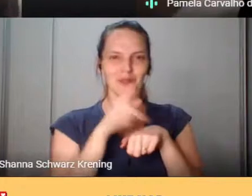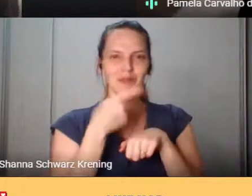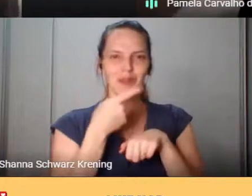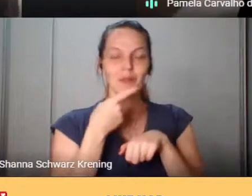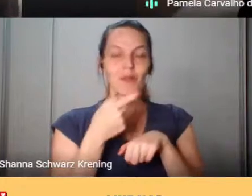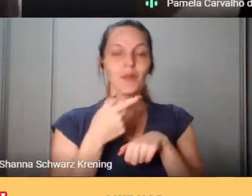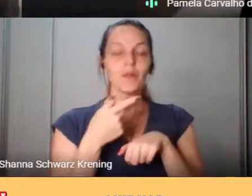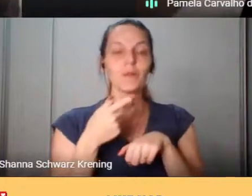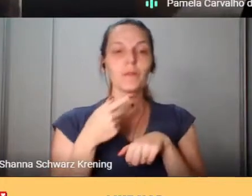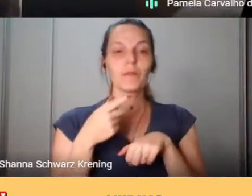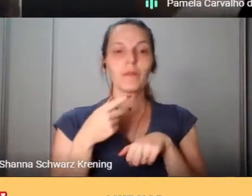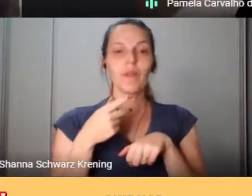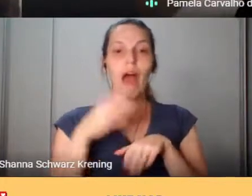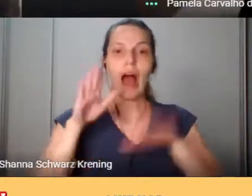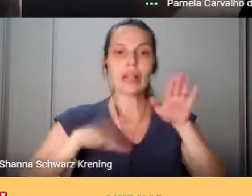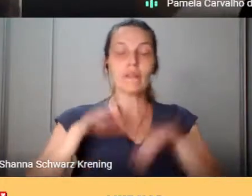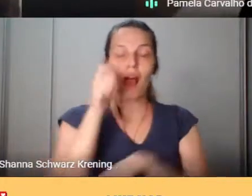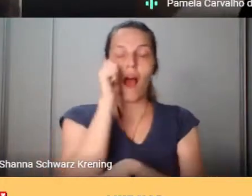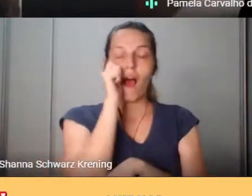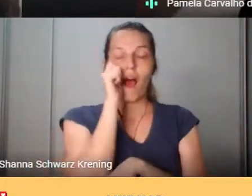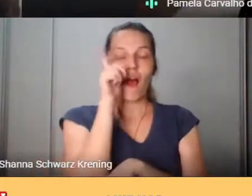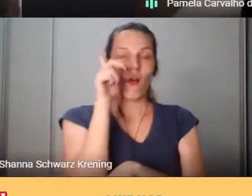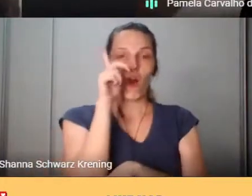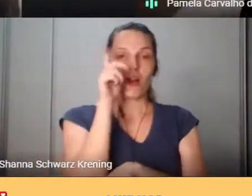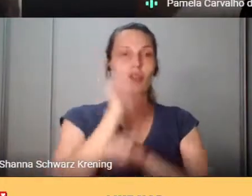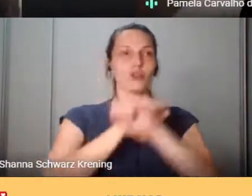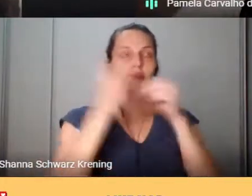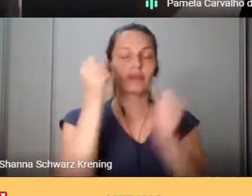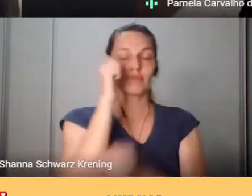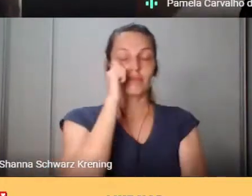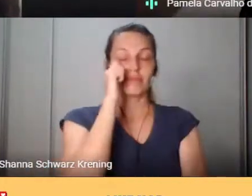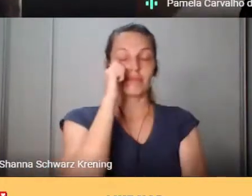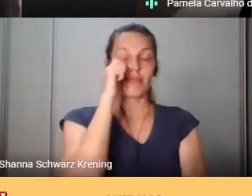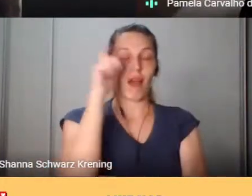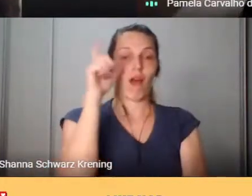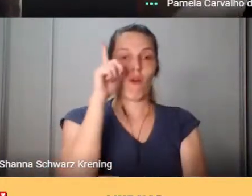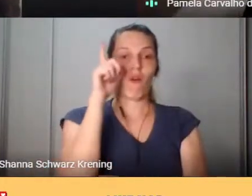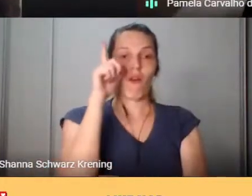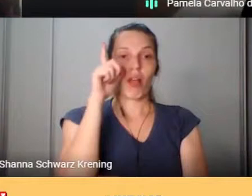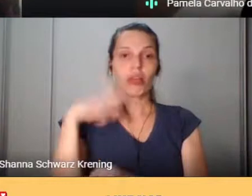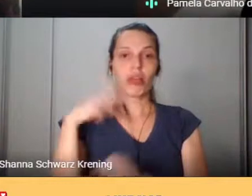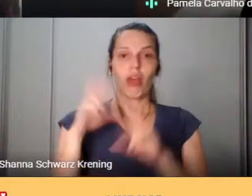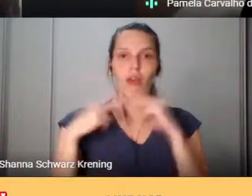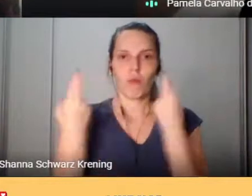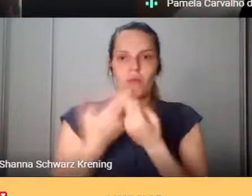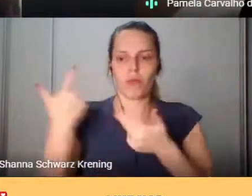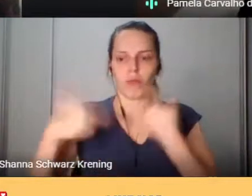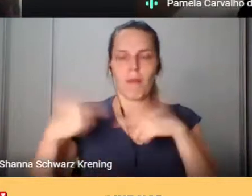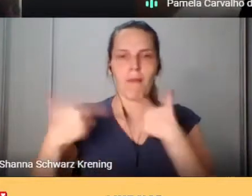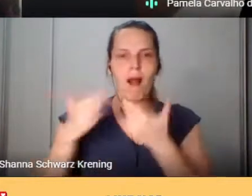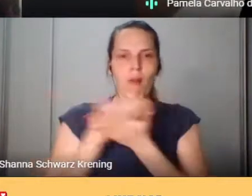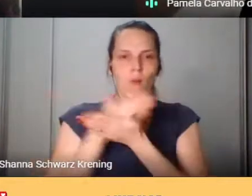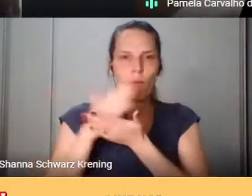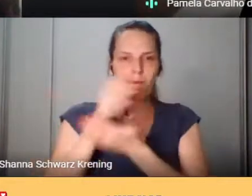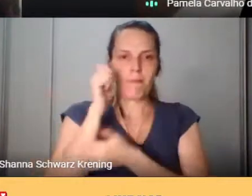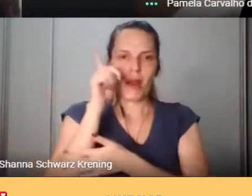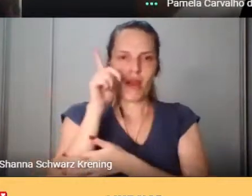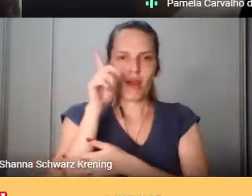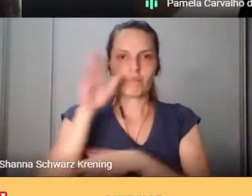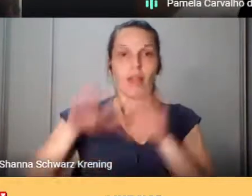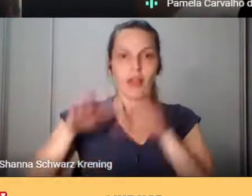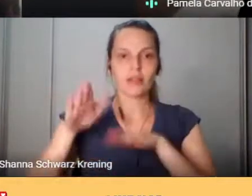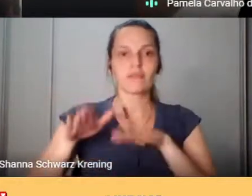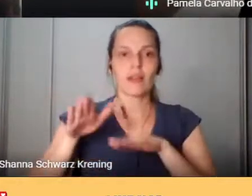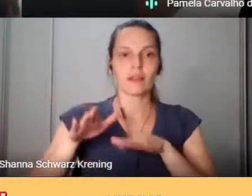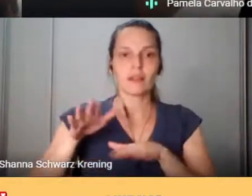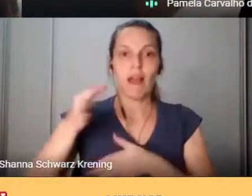Acontece muitas vezes, acordo de manhã, né? Tenho as reuniões do trabalho no início da manhã. Daí, muita gente toma café